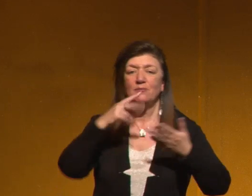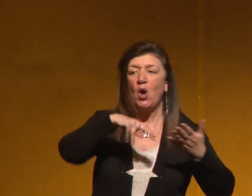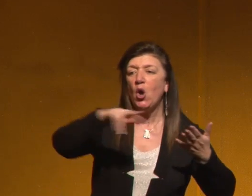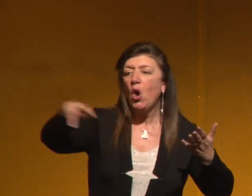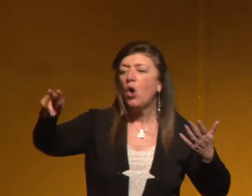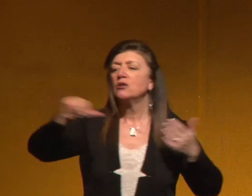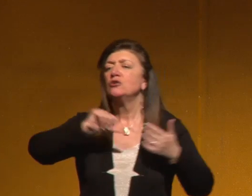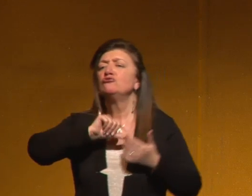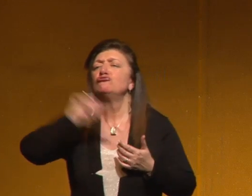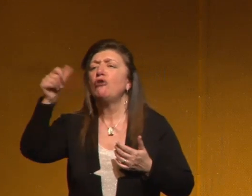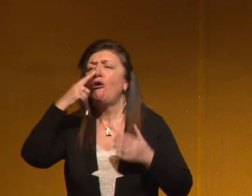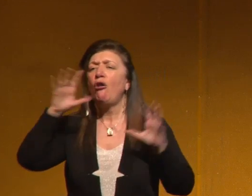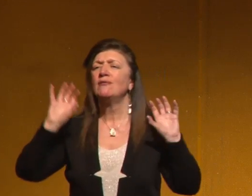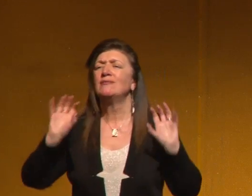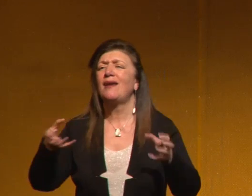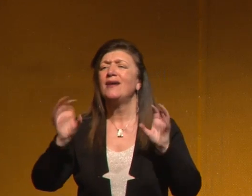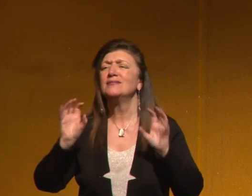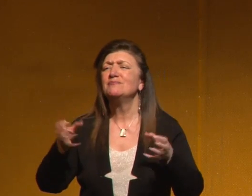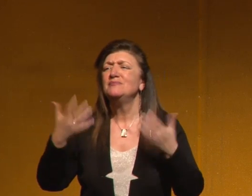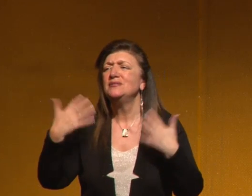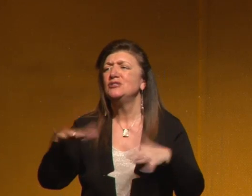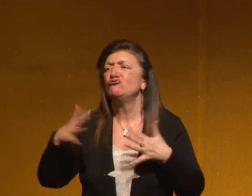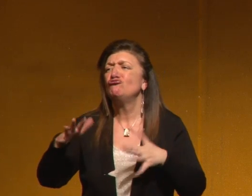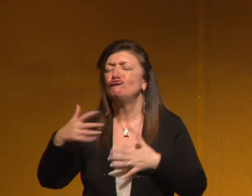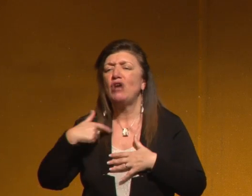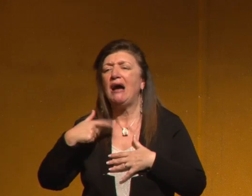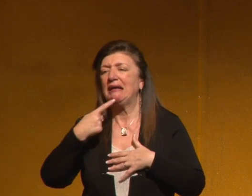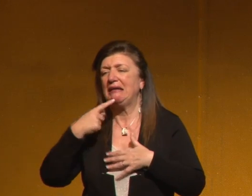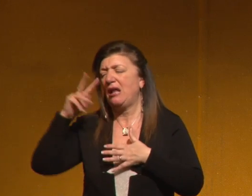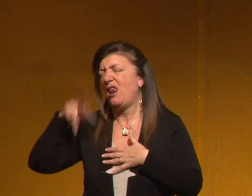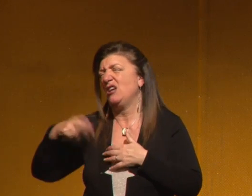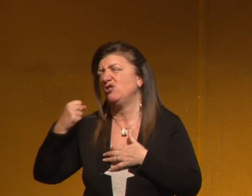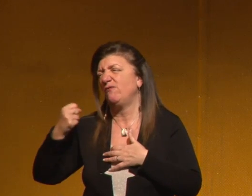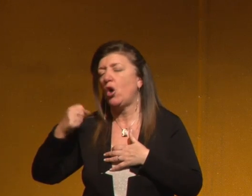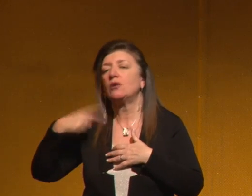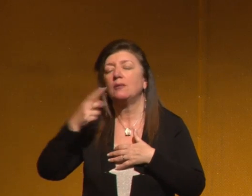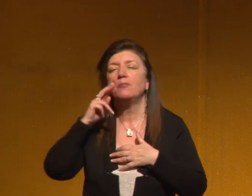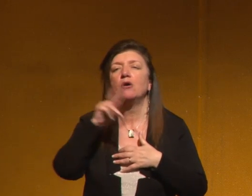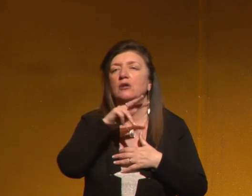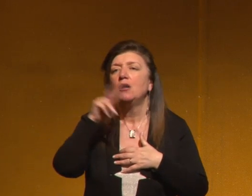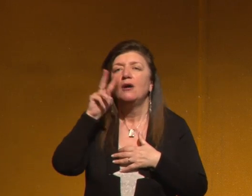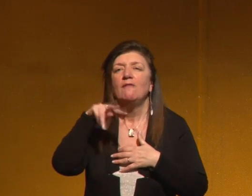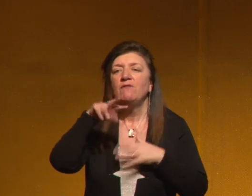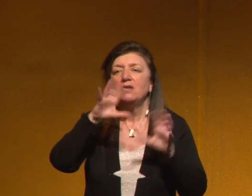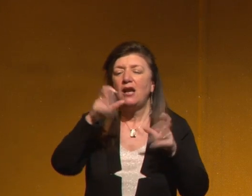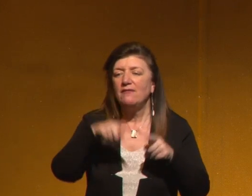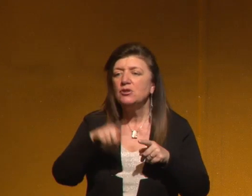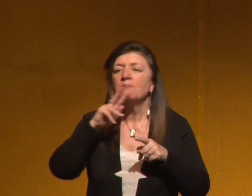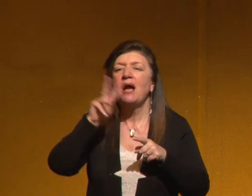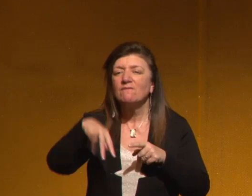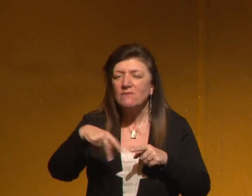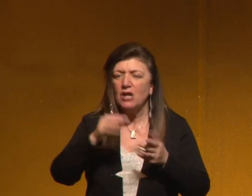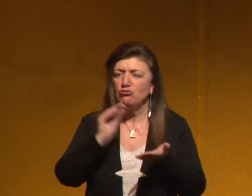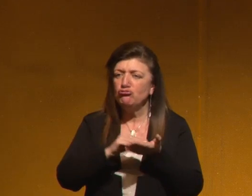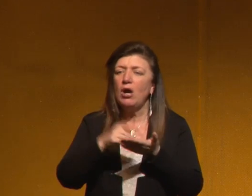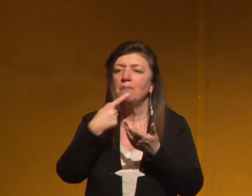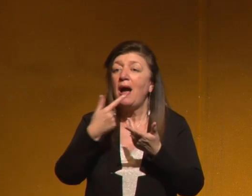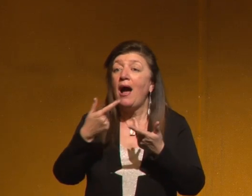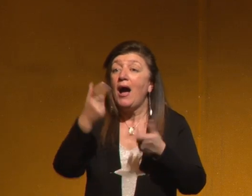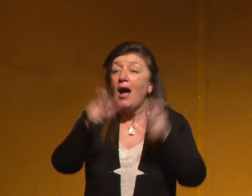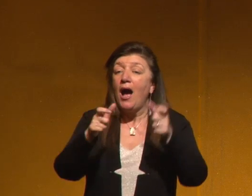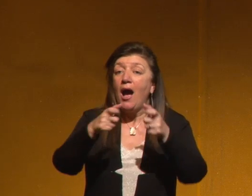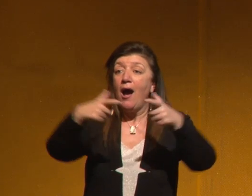trasmissioni guardate già dai lettori forti che ci sono che avvenne rafforzare ma che non allarga di pubblico ma il più possibile